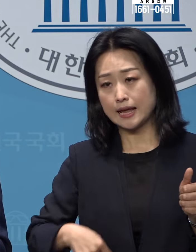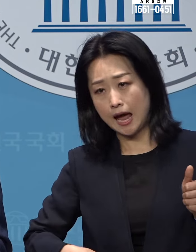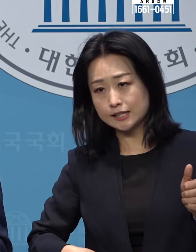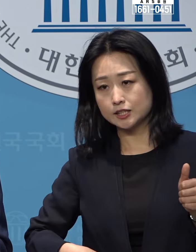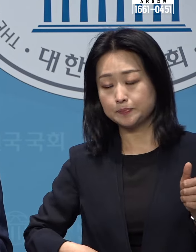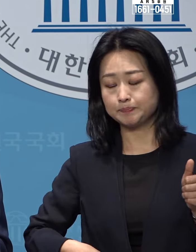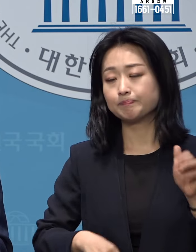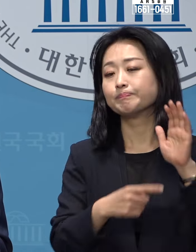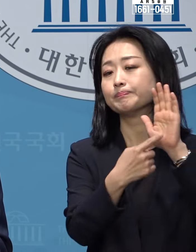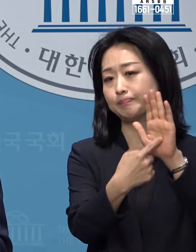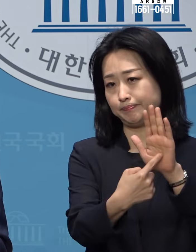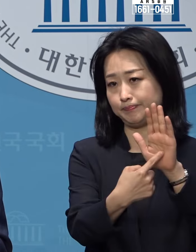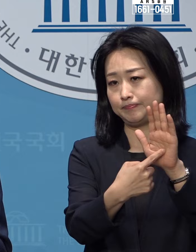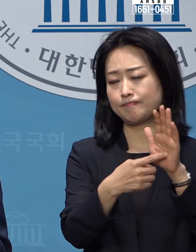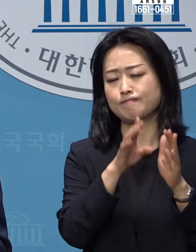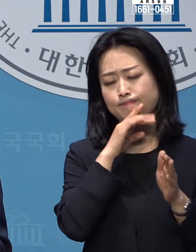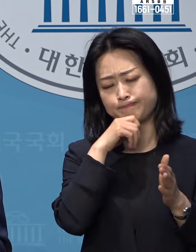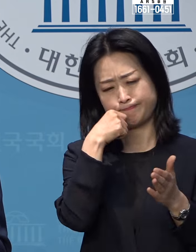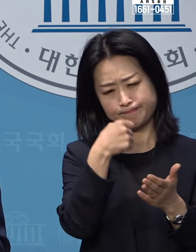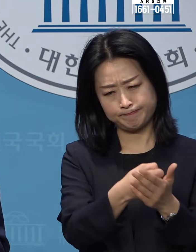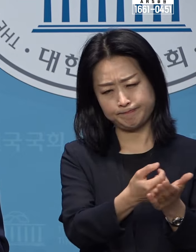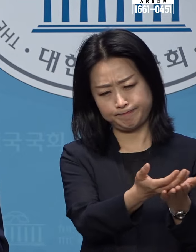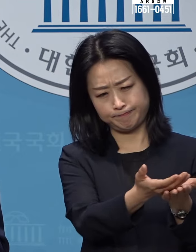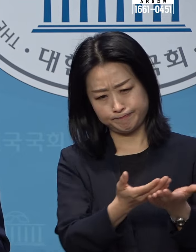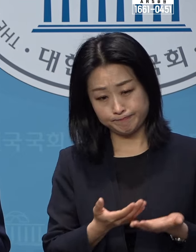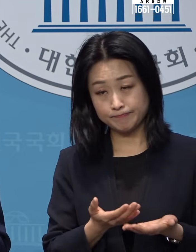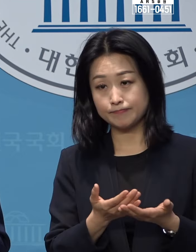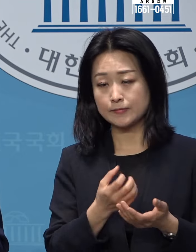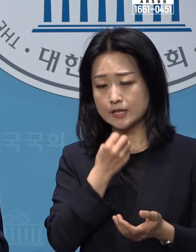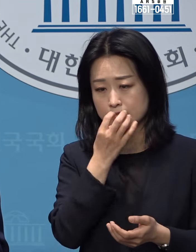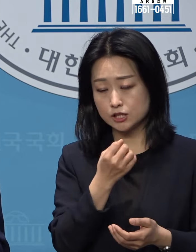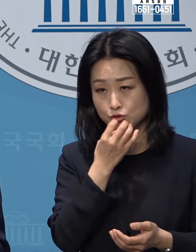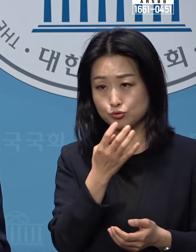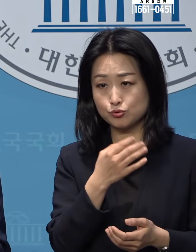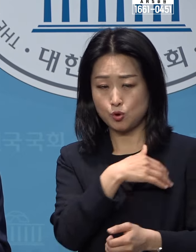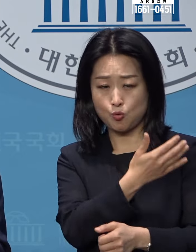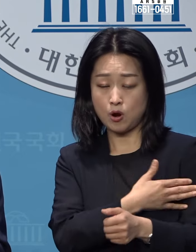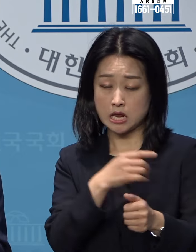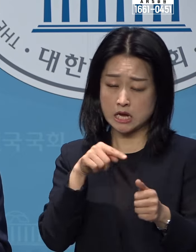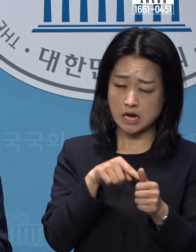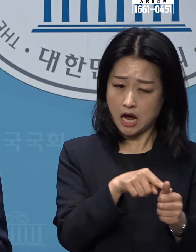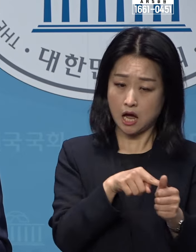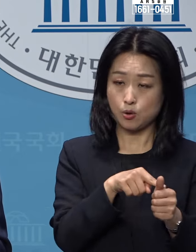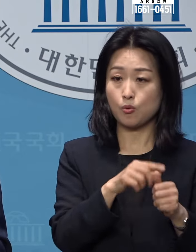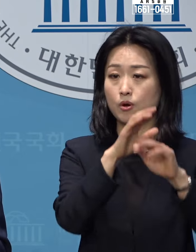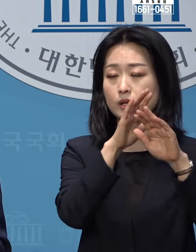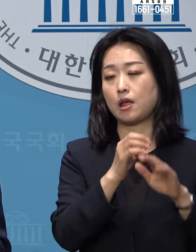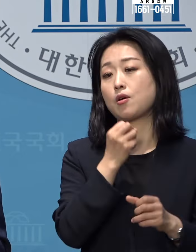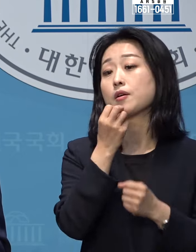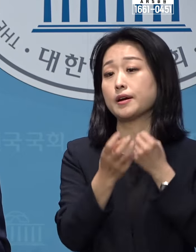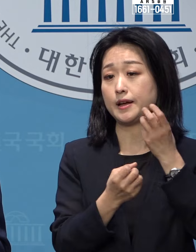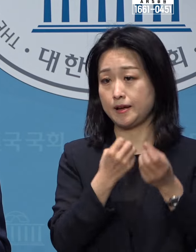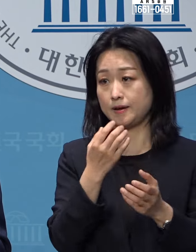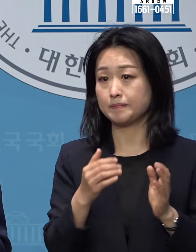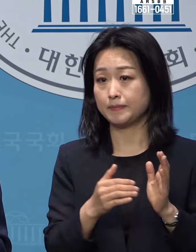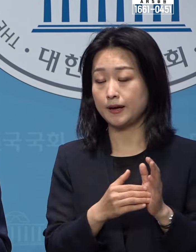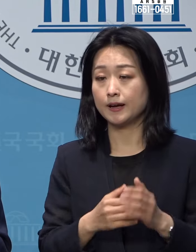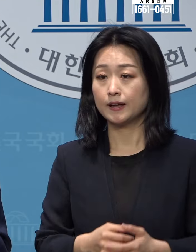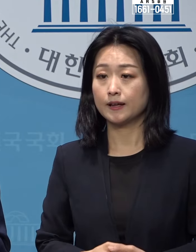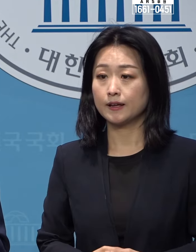양심선언했습니다. 용기 있게 진술 번복 강요가 어떻게 이루어졌는지 증언했습니다.